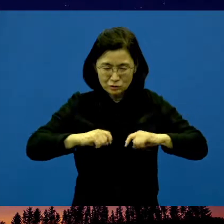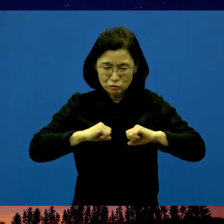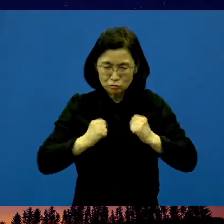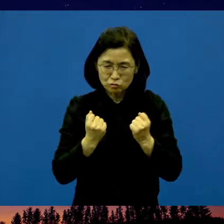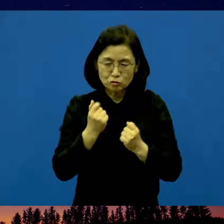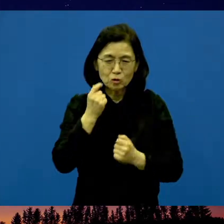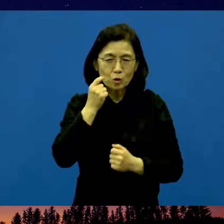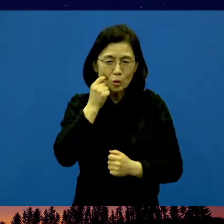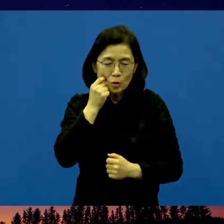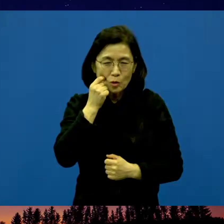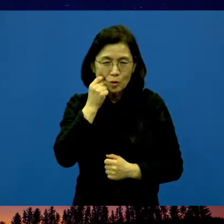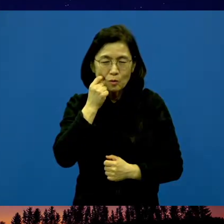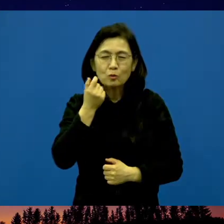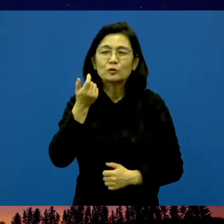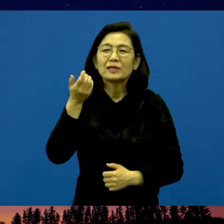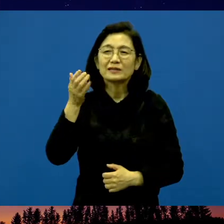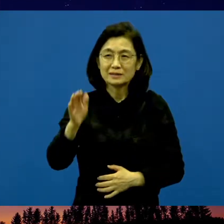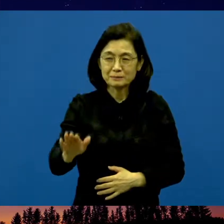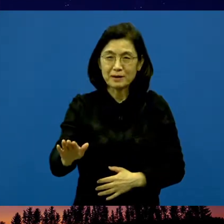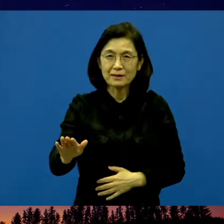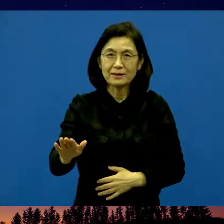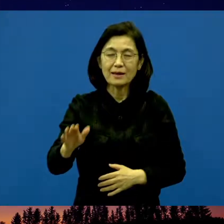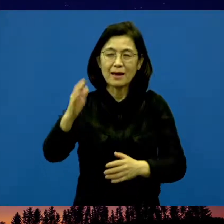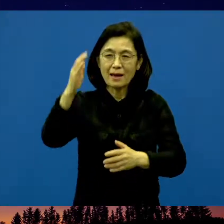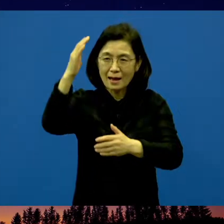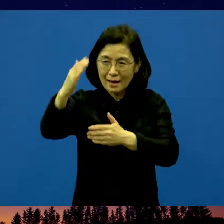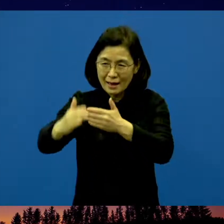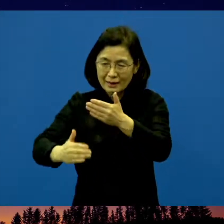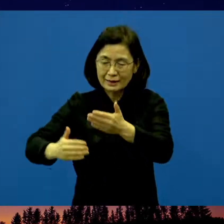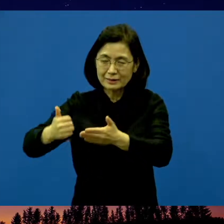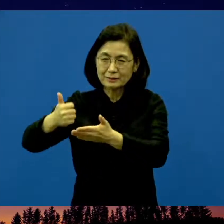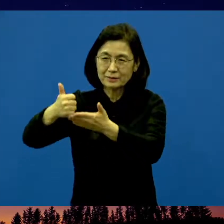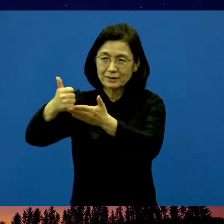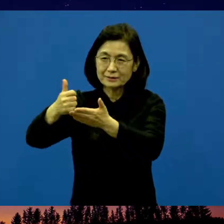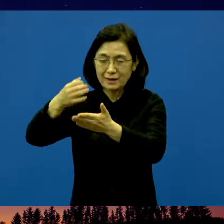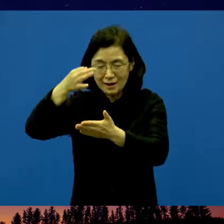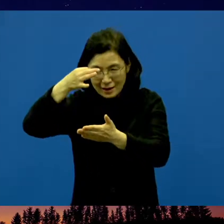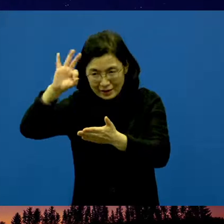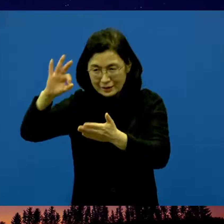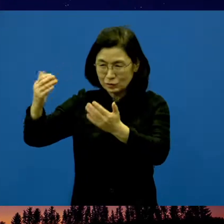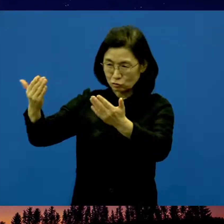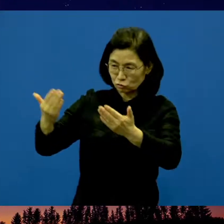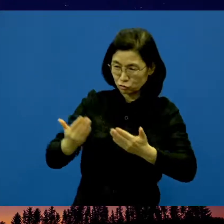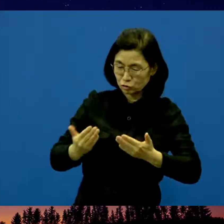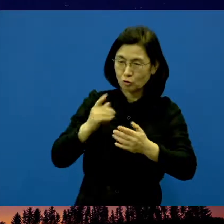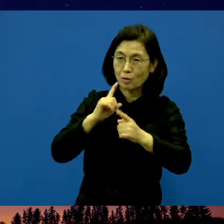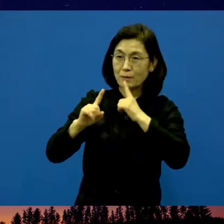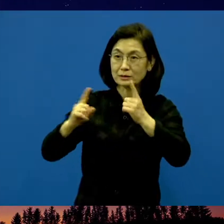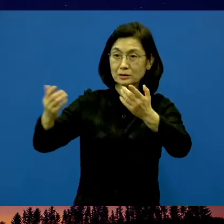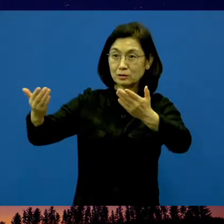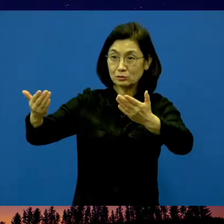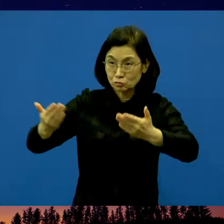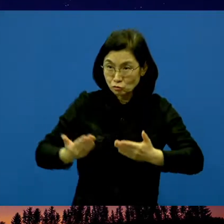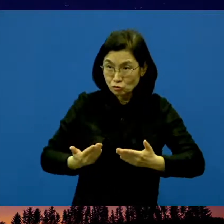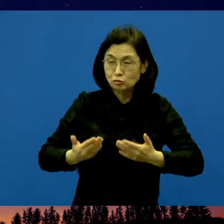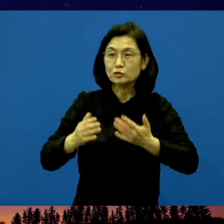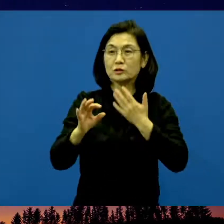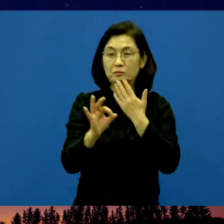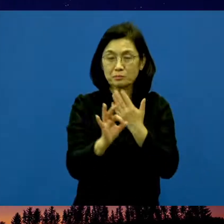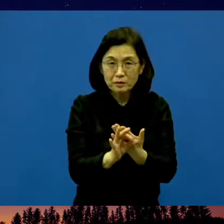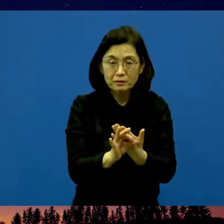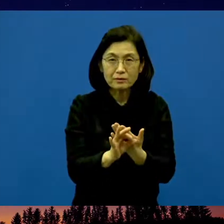못 깨달아서 순종을 못할 뿐이지, 하나님께서 깨닫게 해주시고 말씀하시고 그것이 하나님의